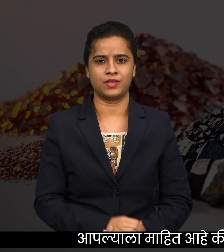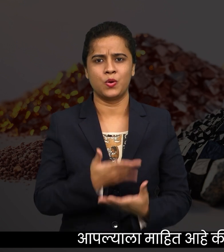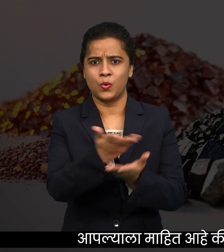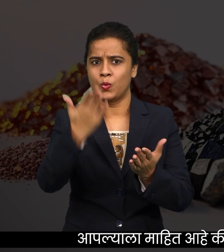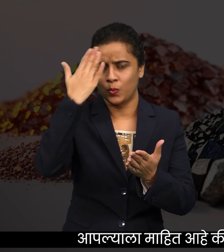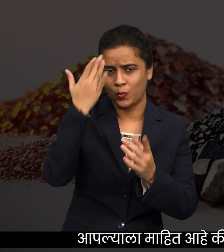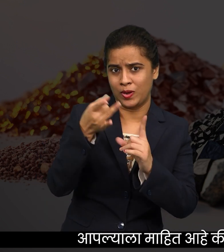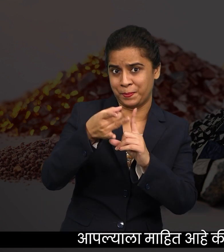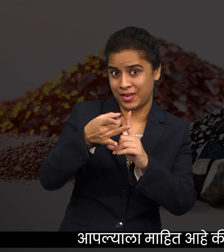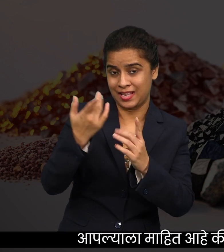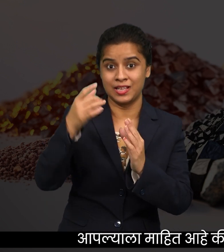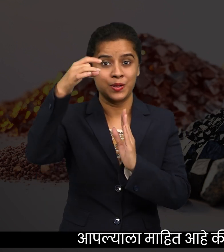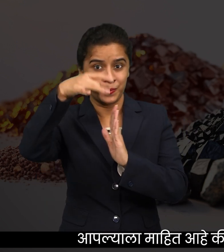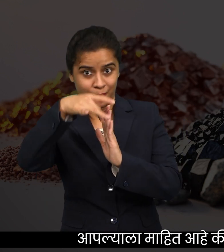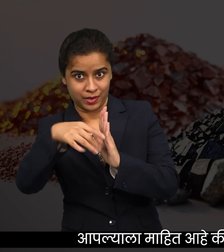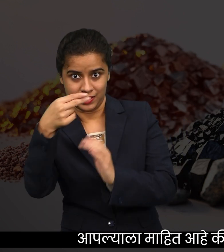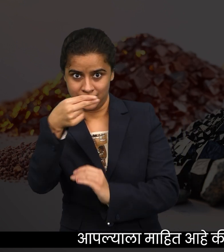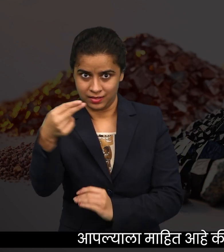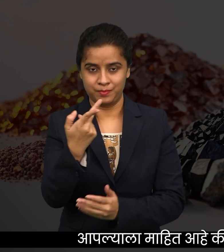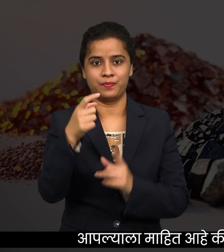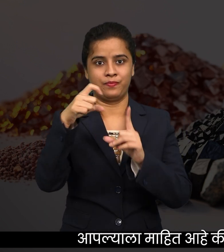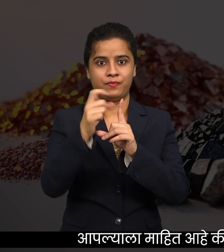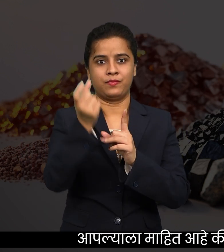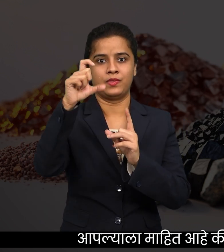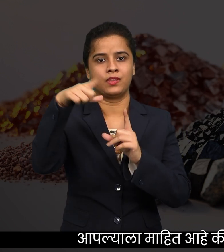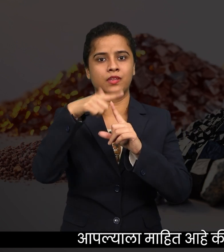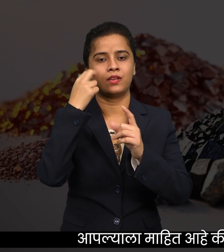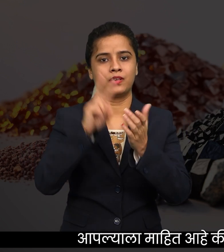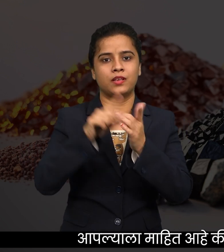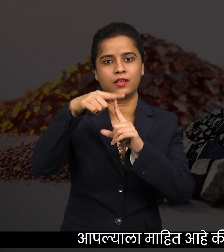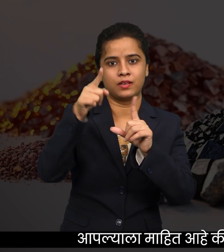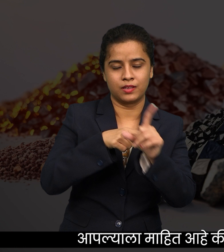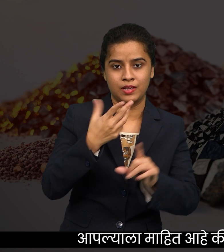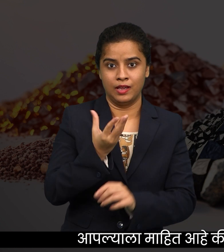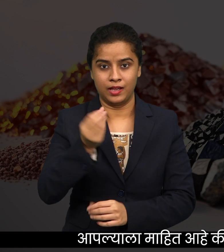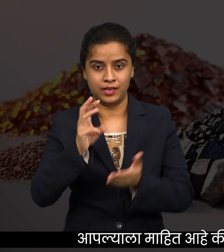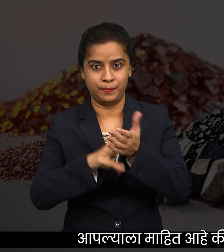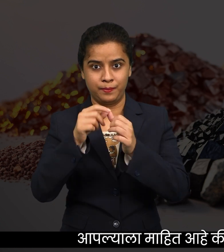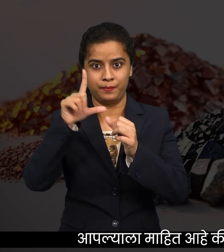आपल्याला माहिती आहे की धातूंमध्ये लवचिकता असे गुणधर्म असतात.